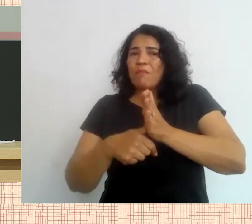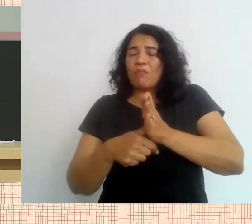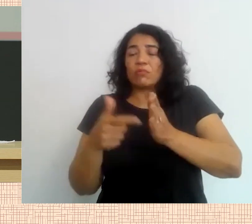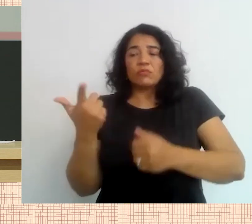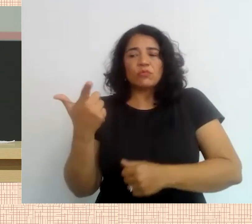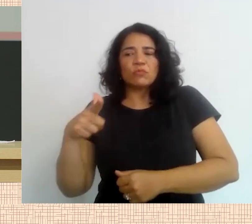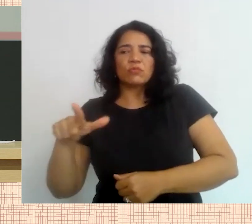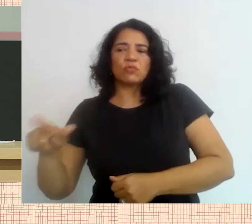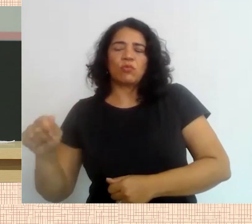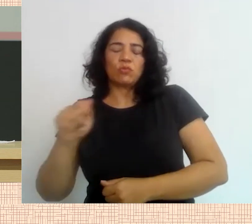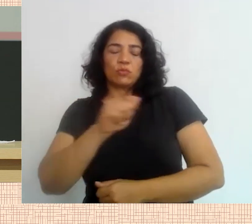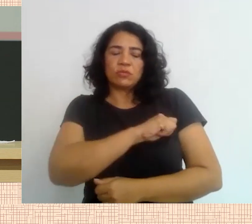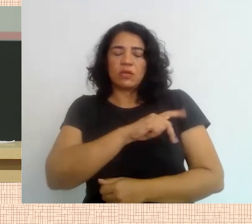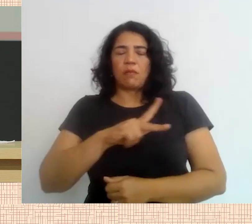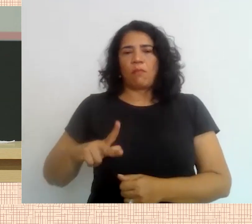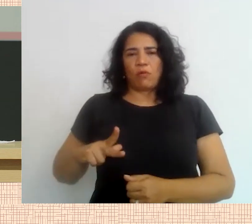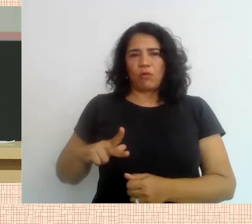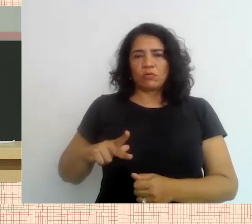que são